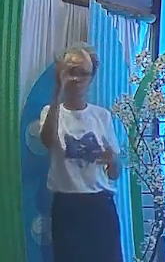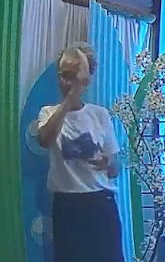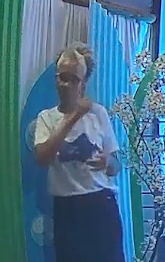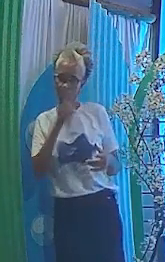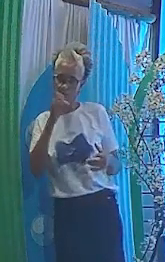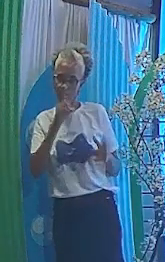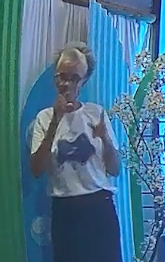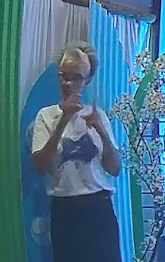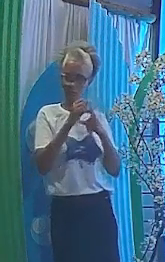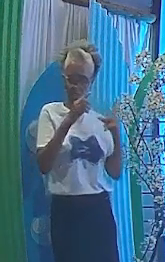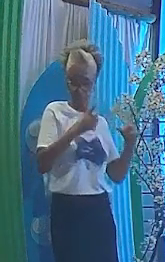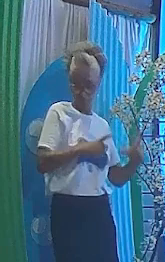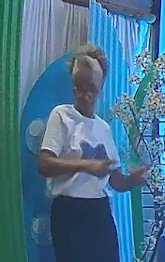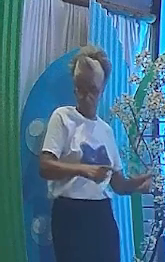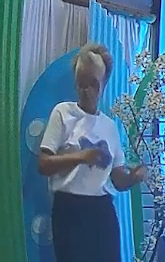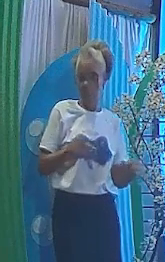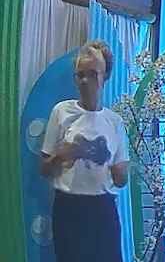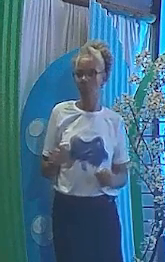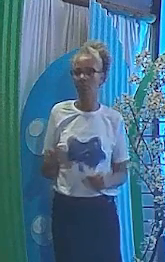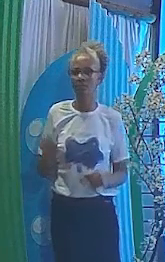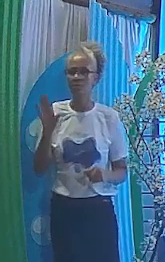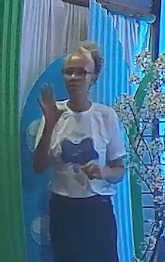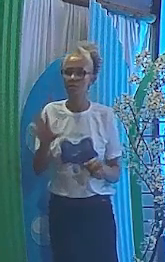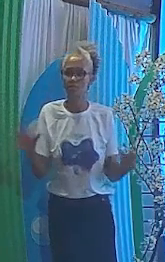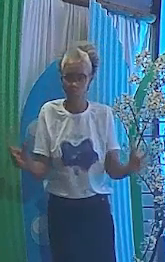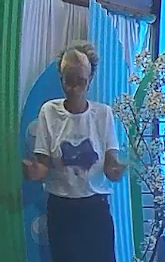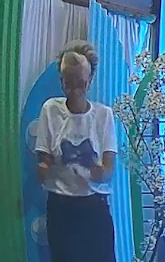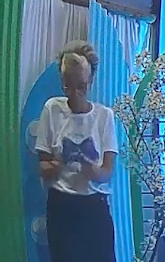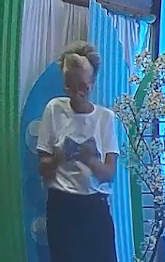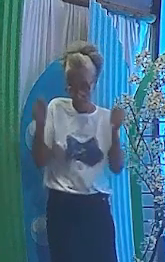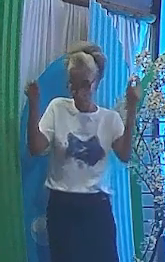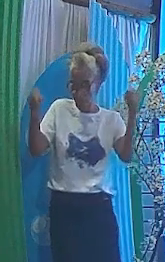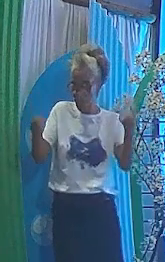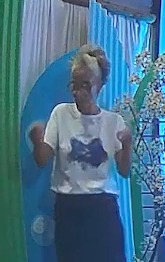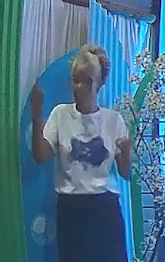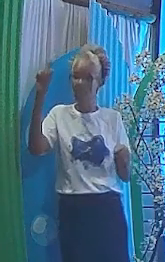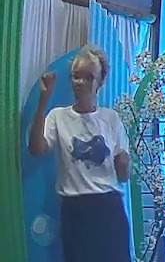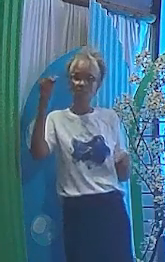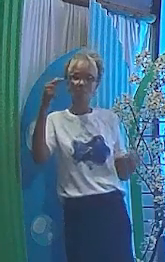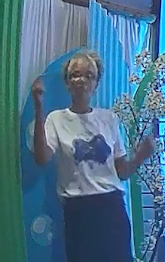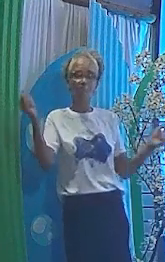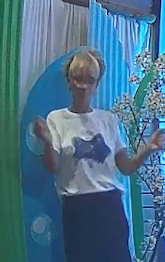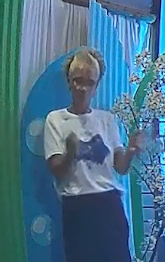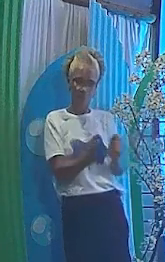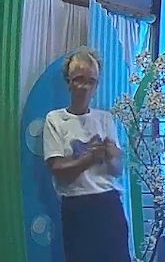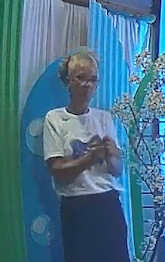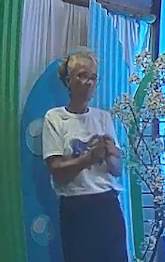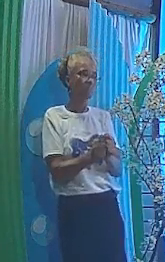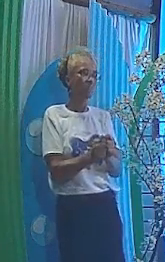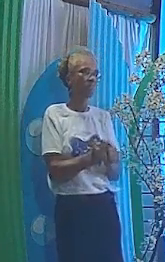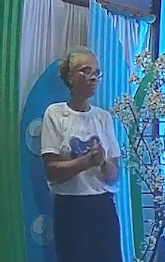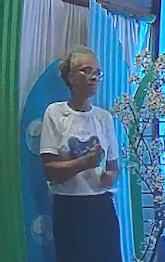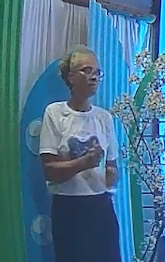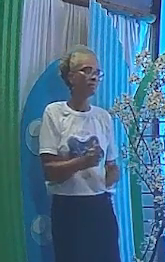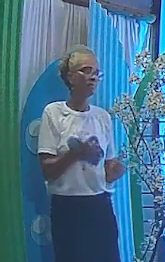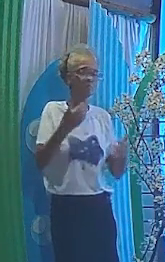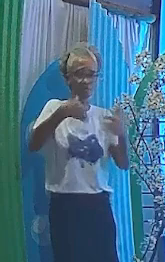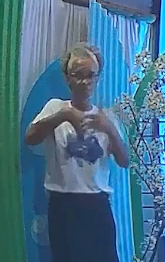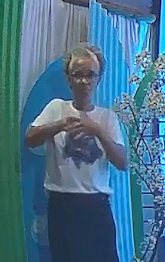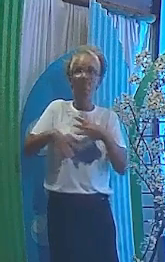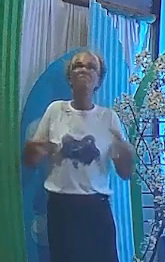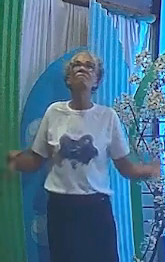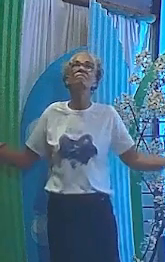da Palavra, programação acolhida nesse espaço em que nos encontramos, como se a gente estivesse dentro de uma